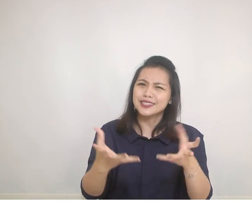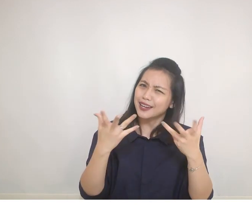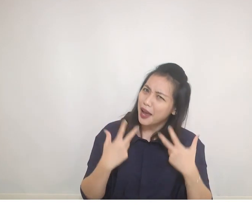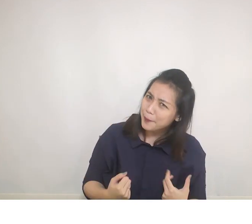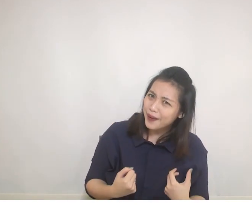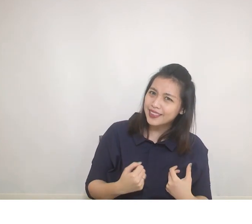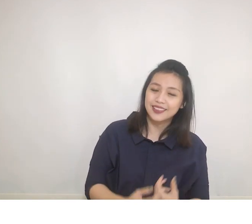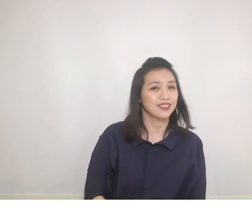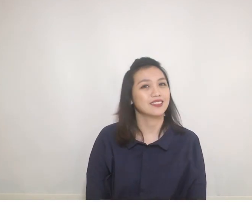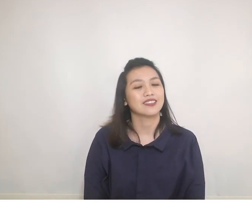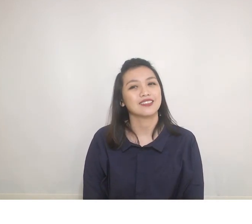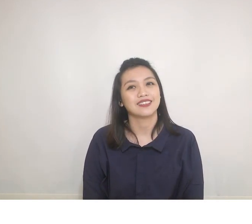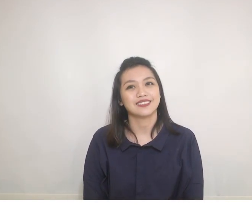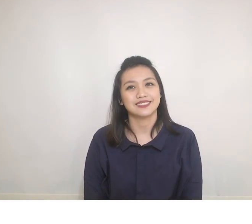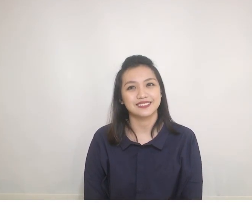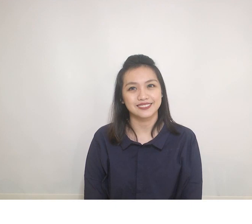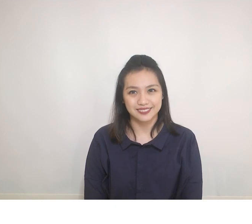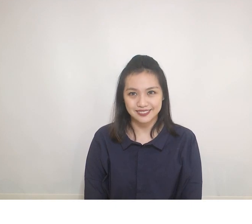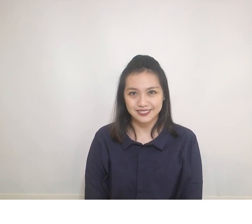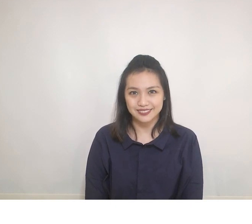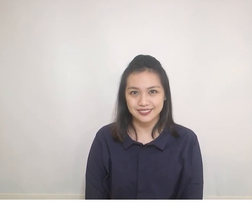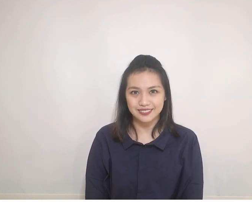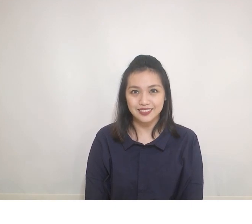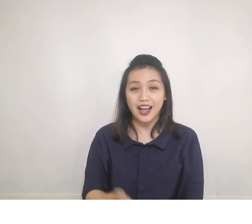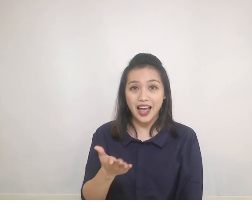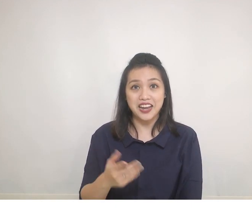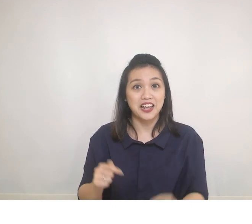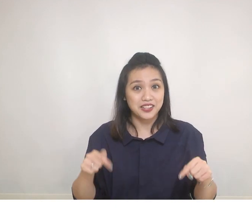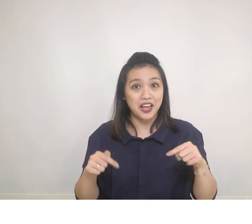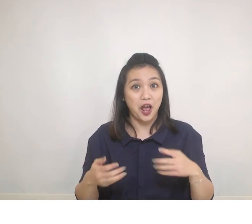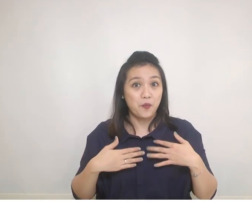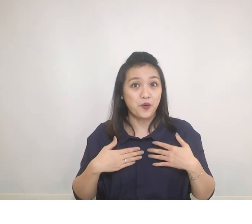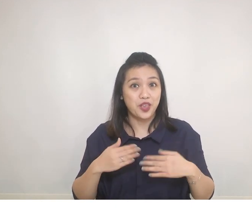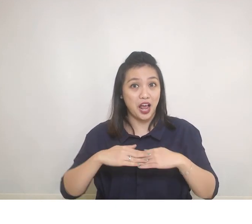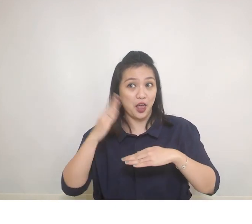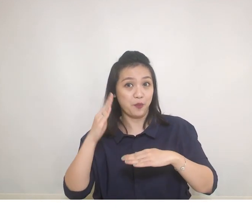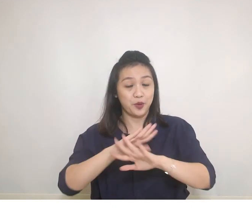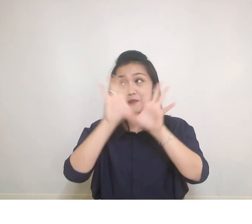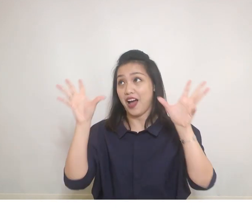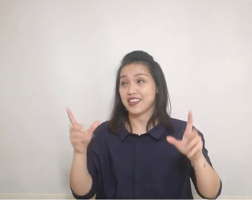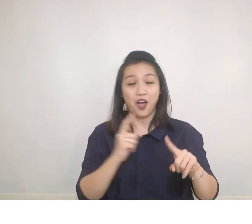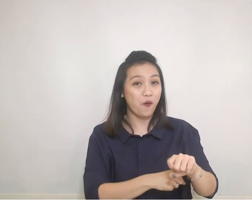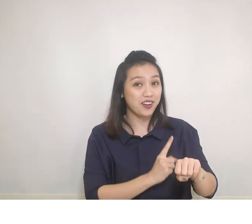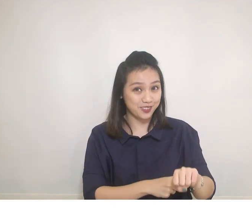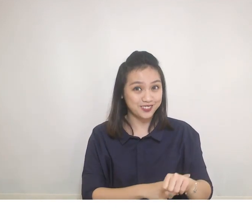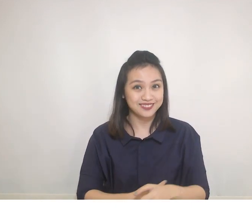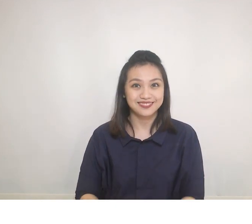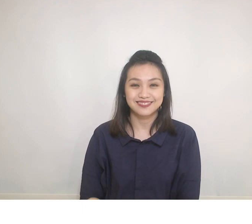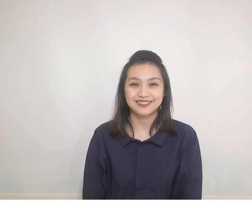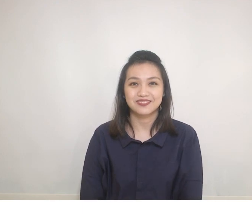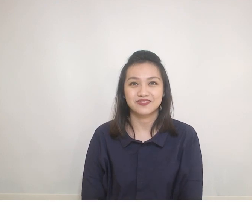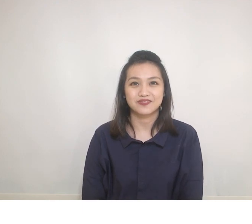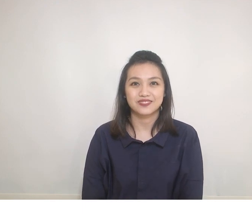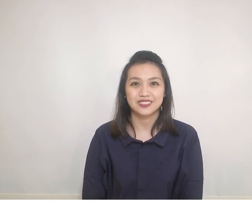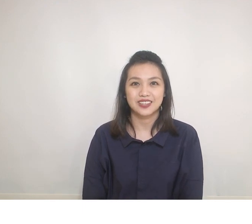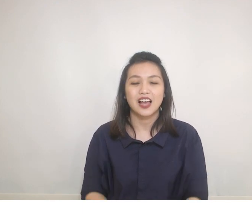Ya luar biasa sekali ya. Yang jadi garis bawahnya itu jangan memanipulasi urapan untuk keuntungan sendiri ya. Kelihatannya